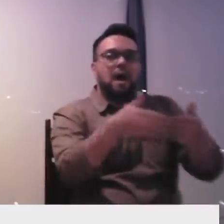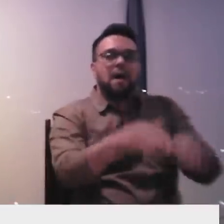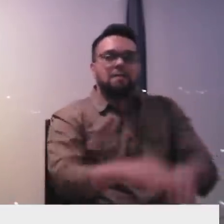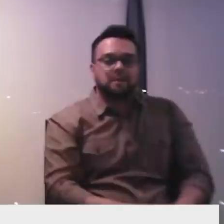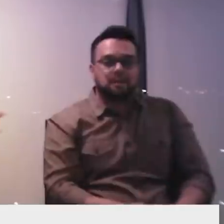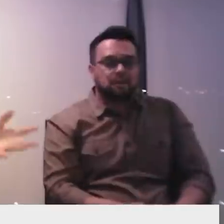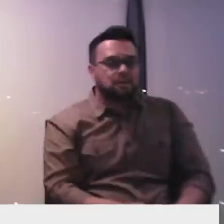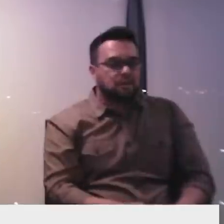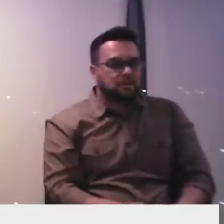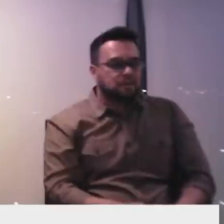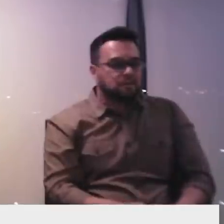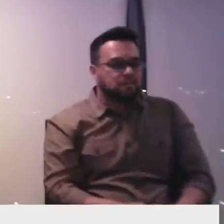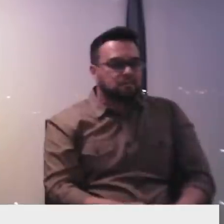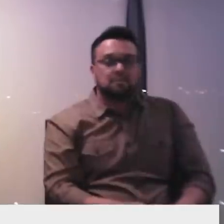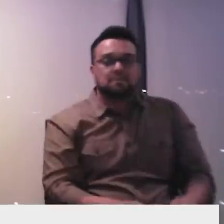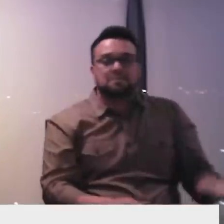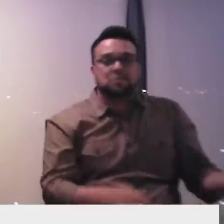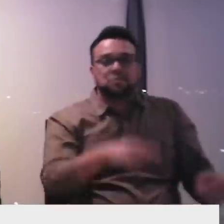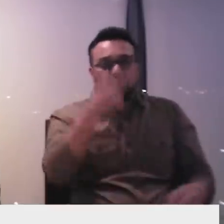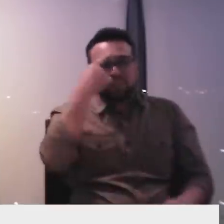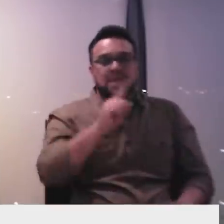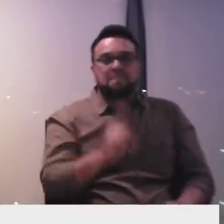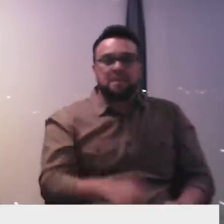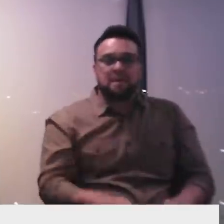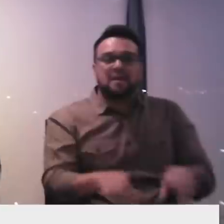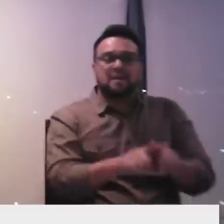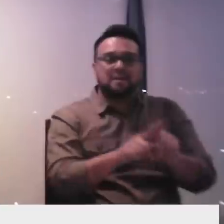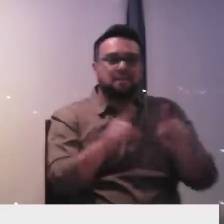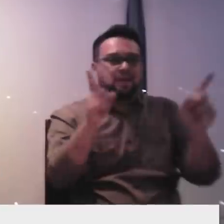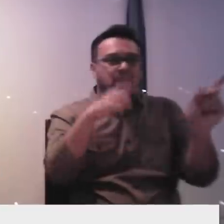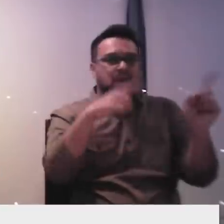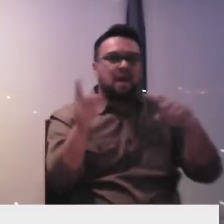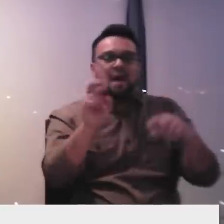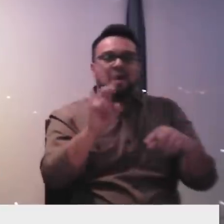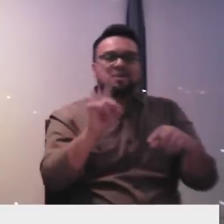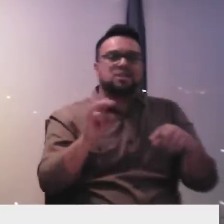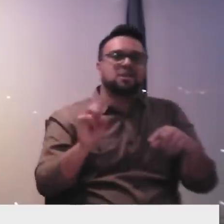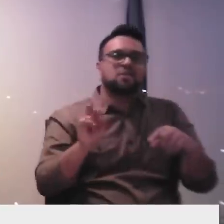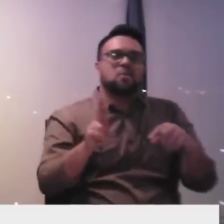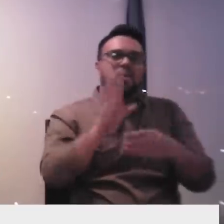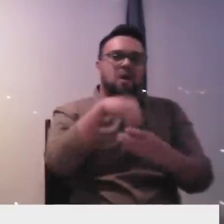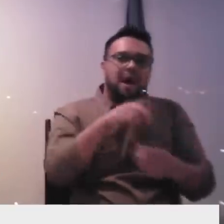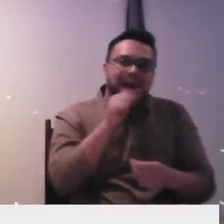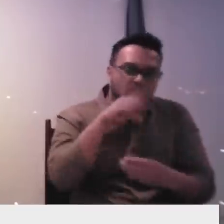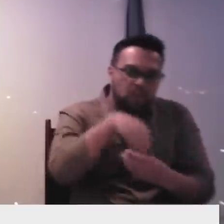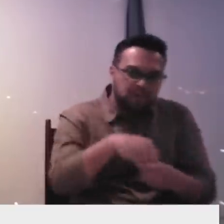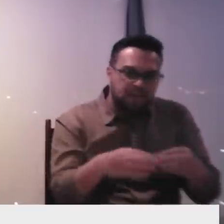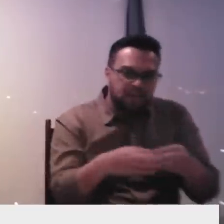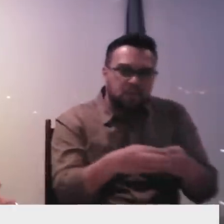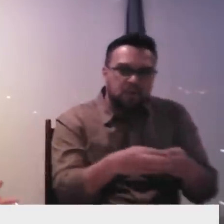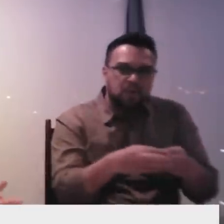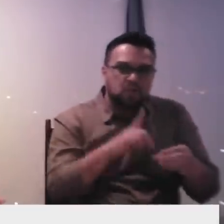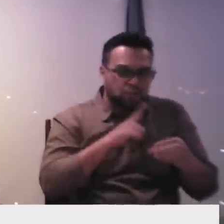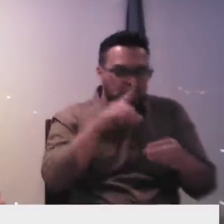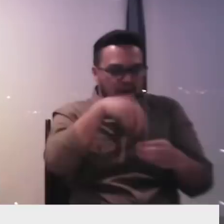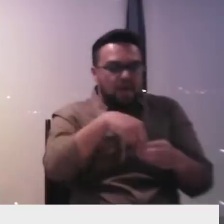distribuidor, né? O cara falava besteira, radiador, o que que tem aqui dentro aqui dessa peça aqui? Era água, o cara